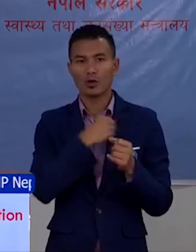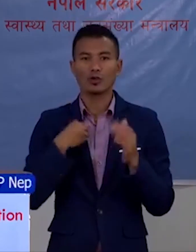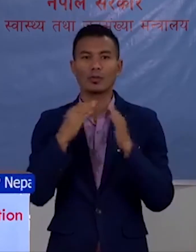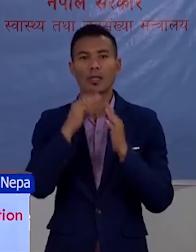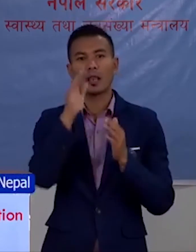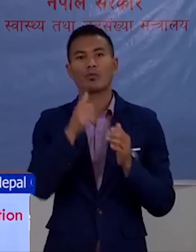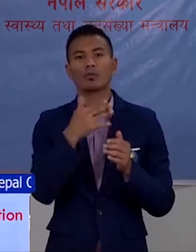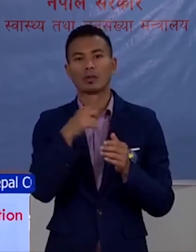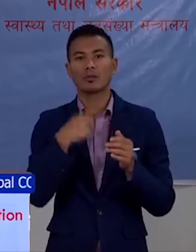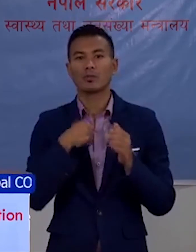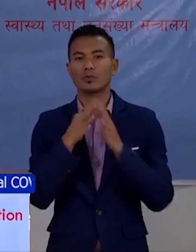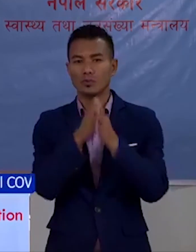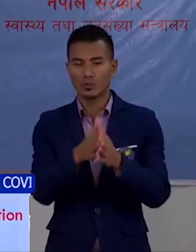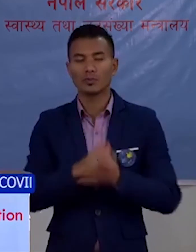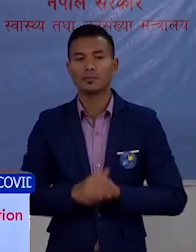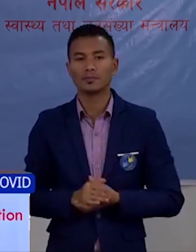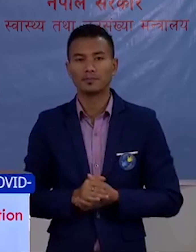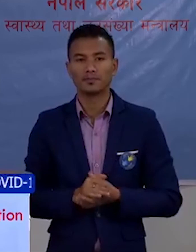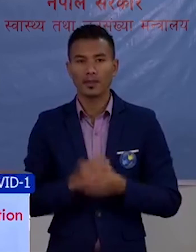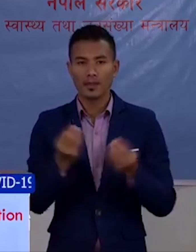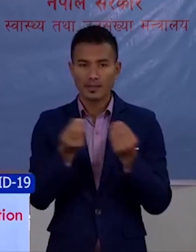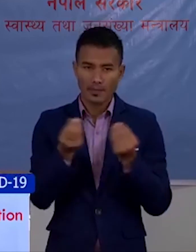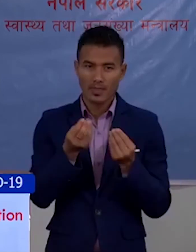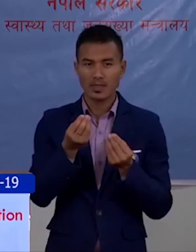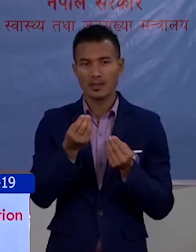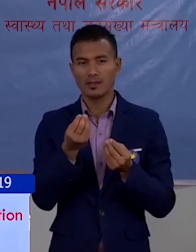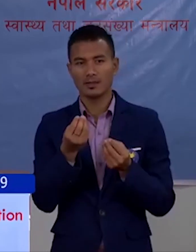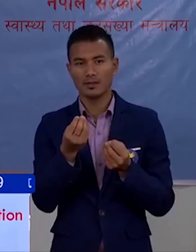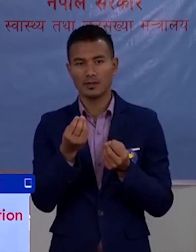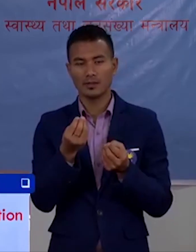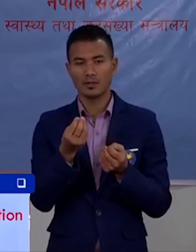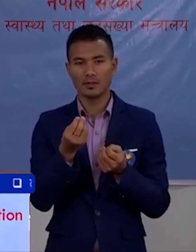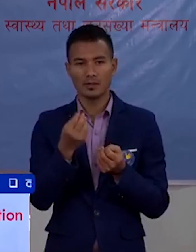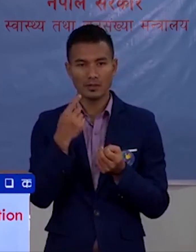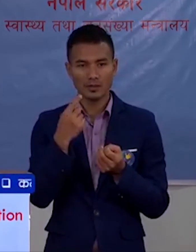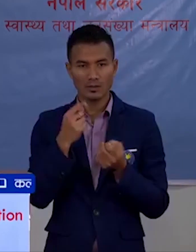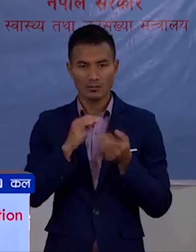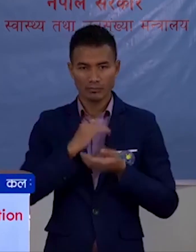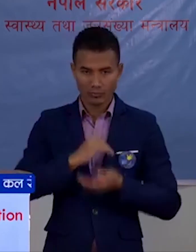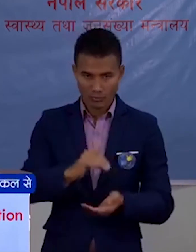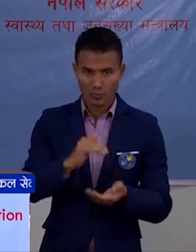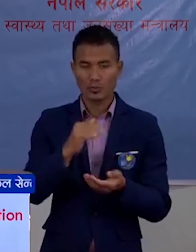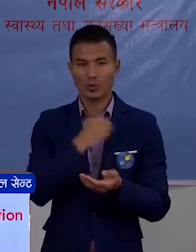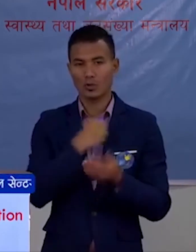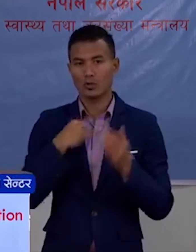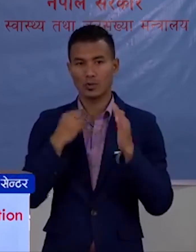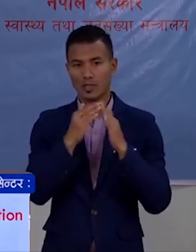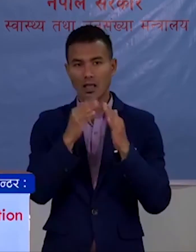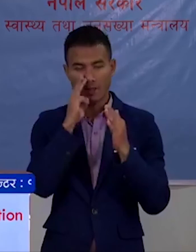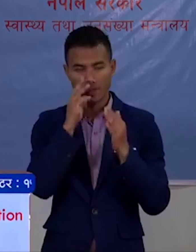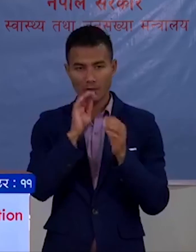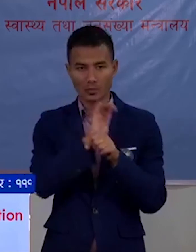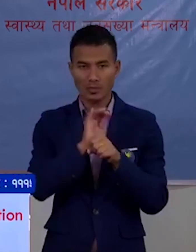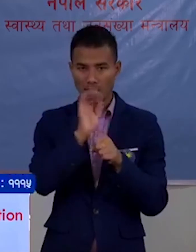हुन म अनुरोध गर्दछु। सामान्य अवस्थामा डेलिभरी गर्ने जुन हाम्रो अस्पतालमा सुविधा छ